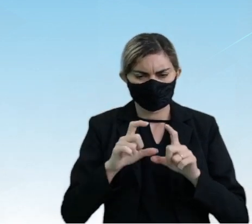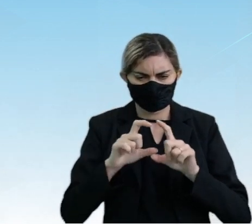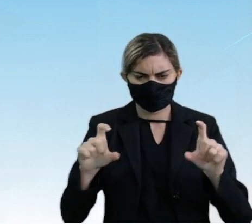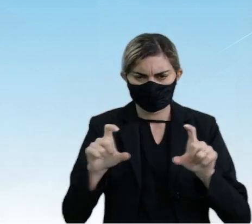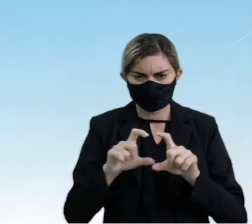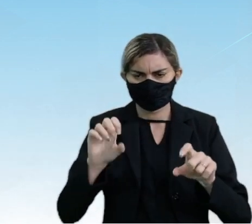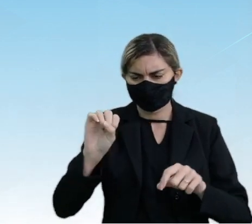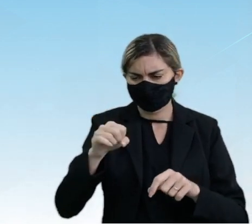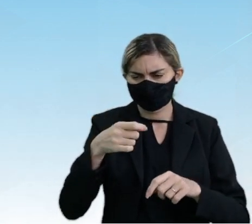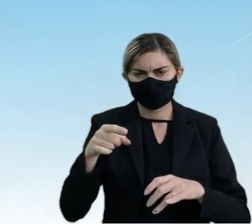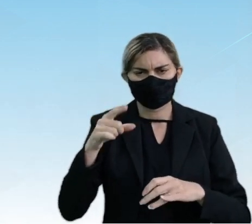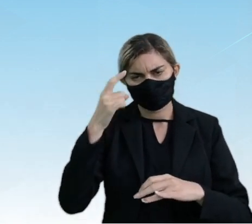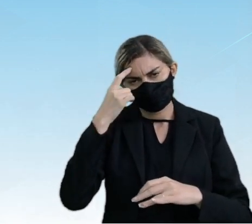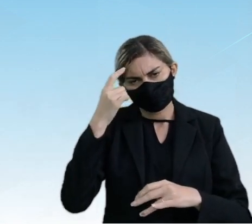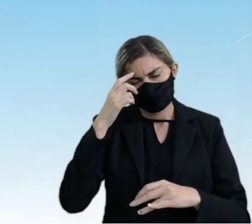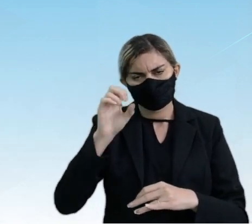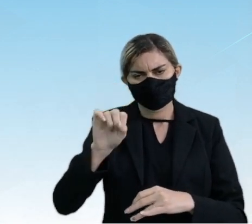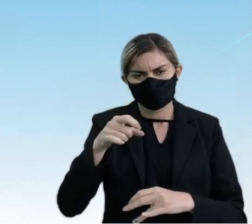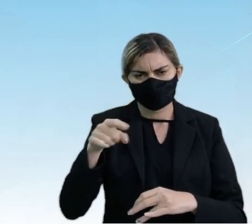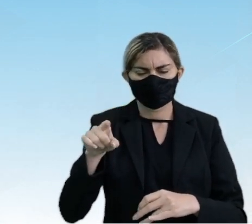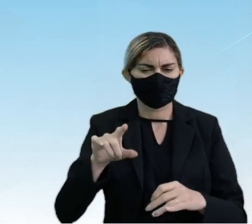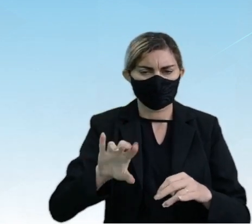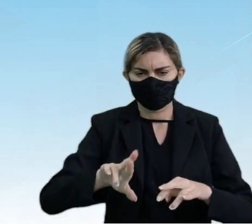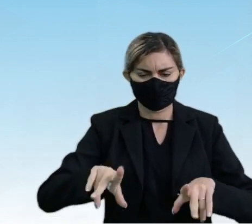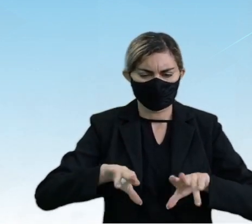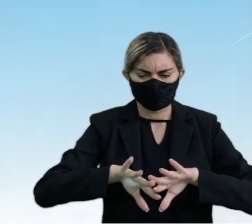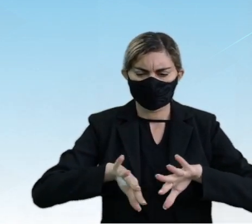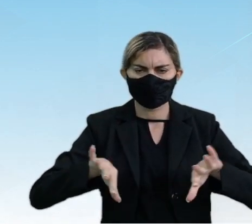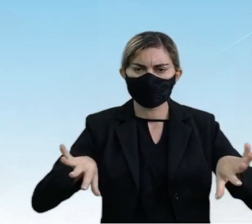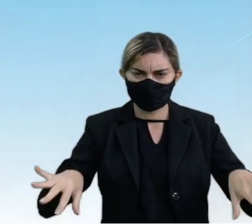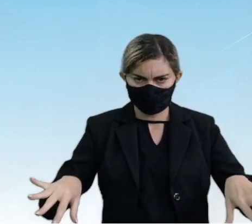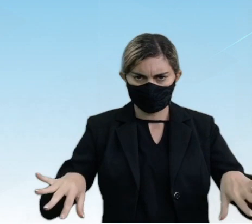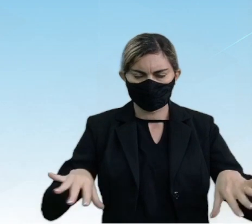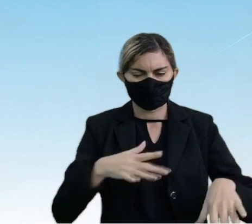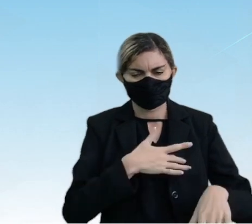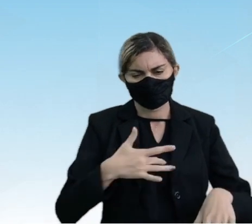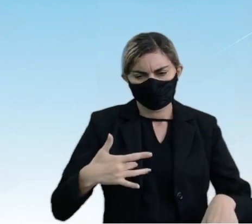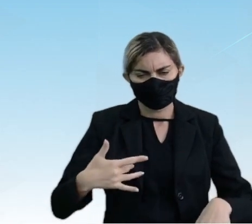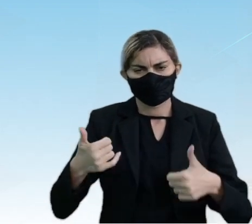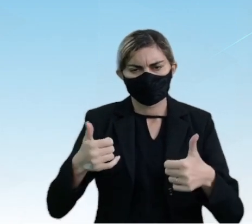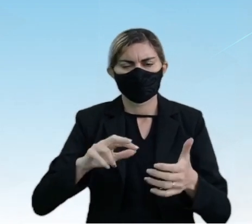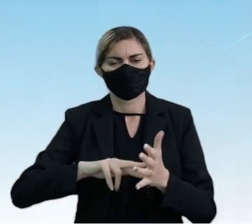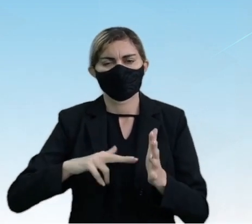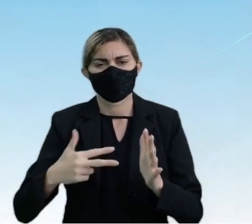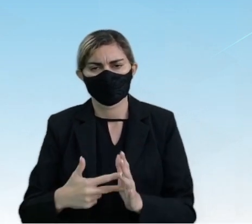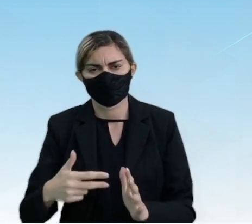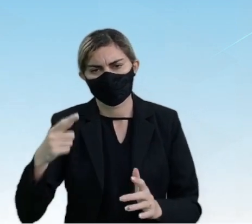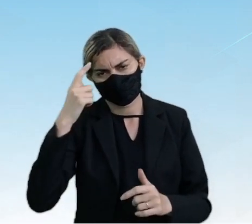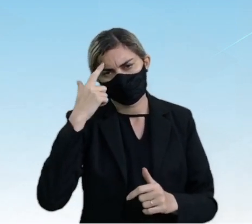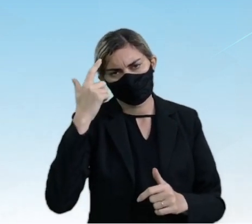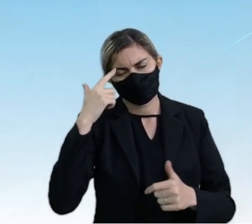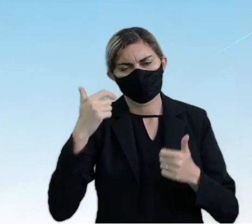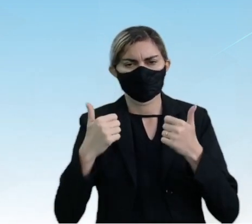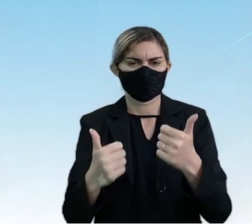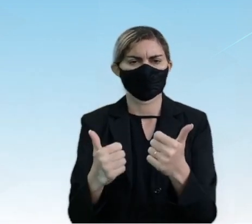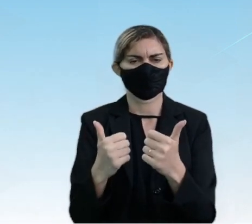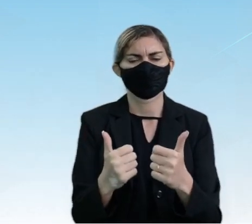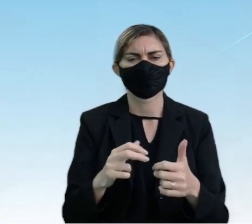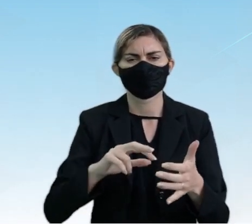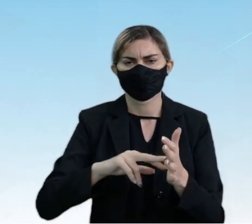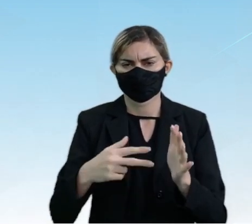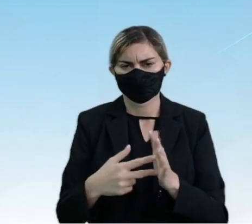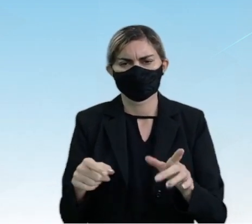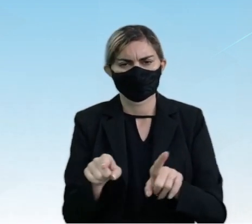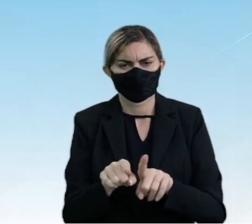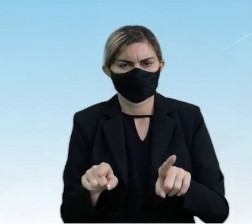corpo são, mente sã, né? Não se separam. Um corpo saudável significa uma mente saudável, e uma mente saudável significa